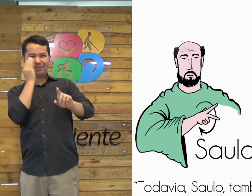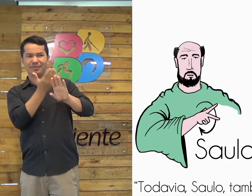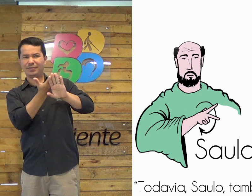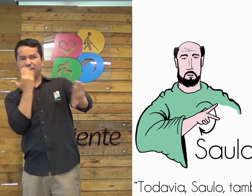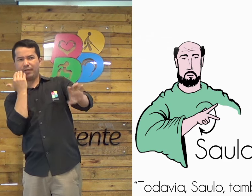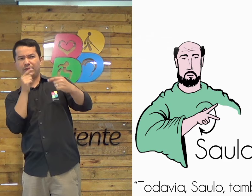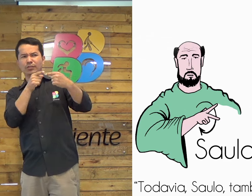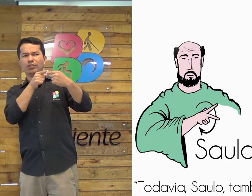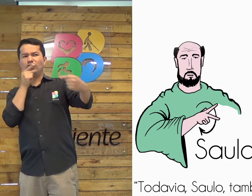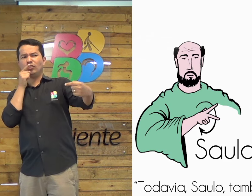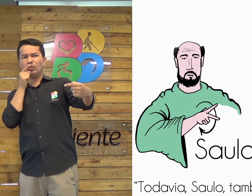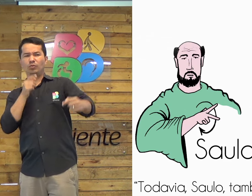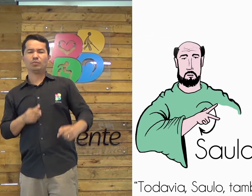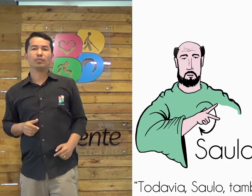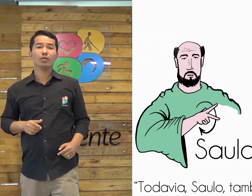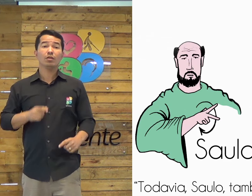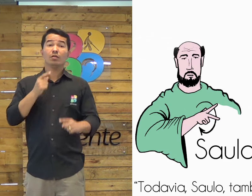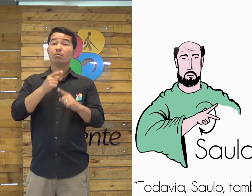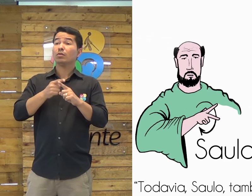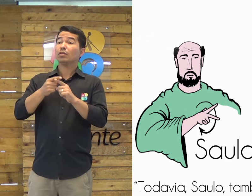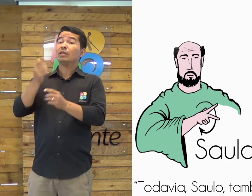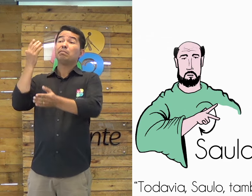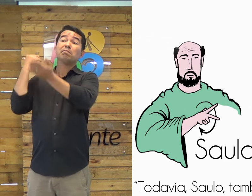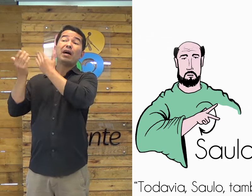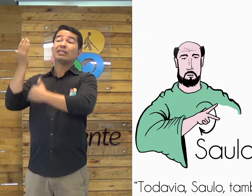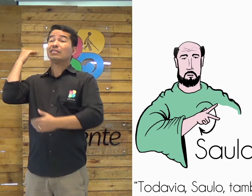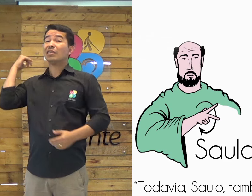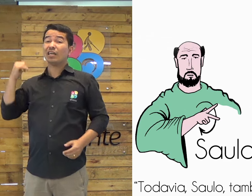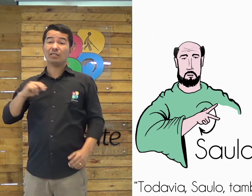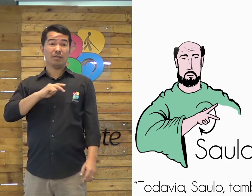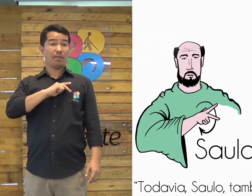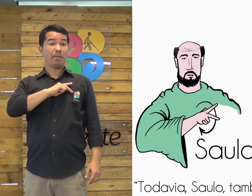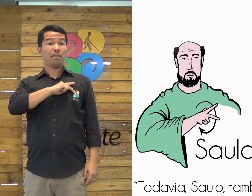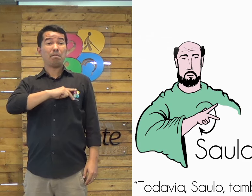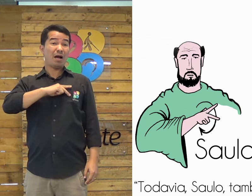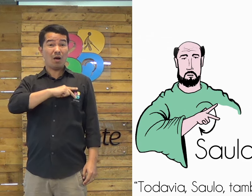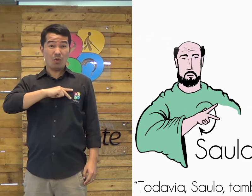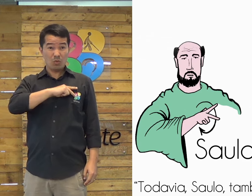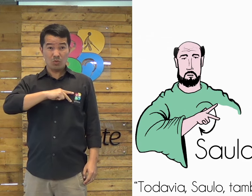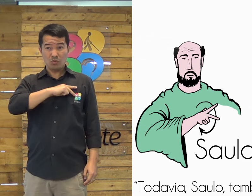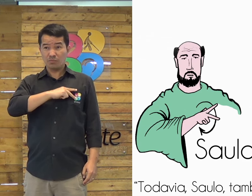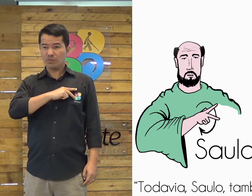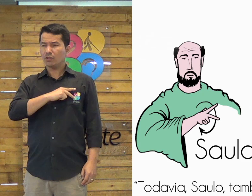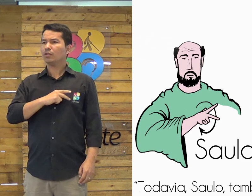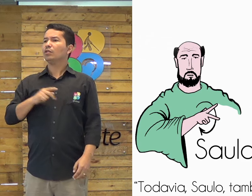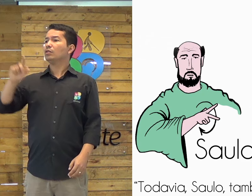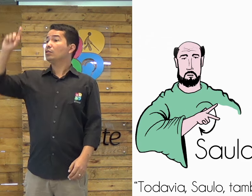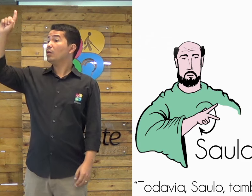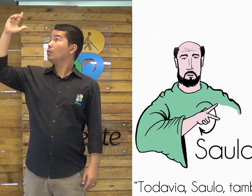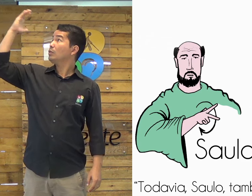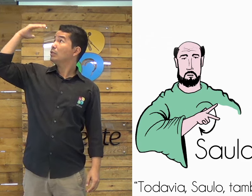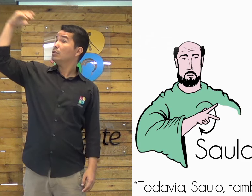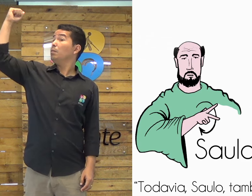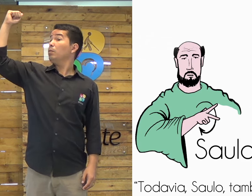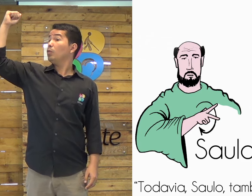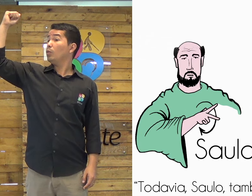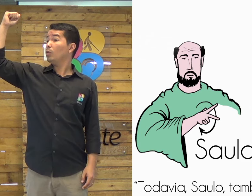gentios. Por quê? Gentio realmente é separado. No passado,